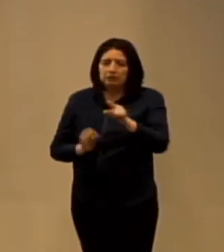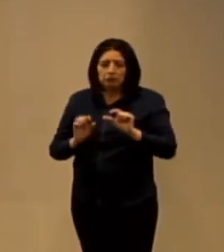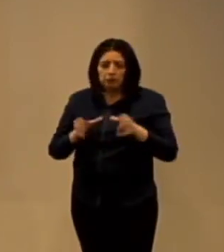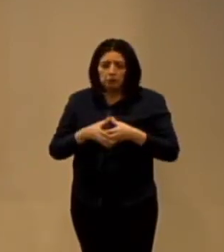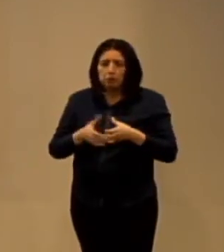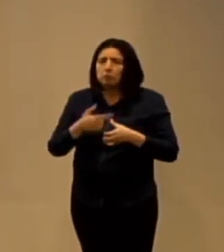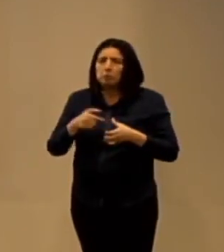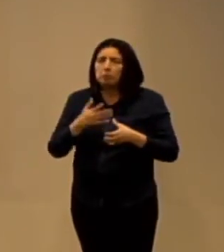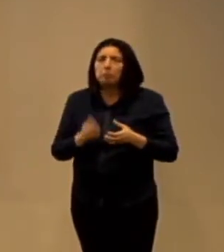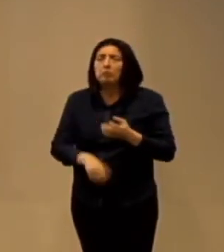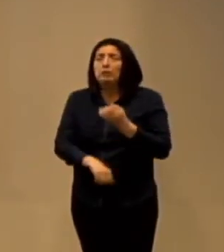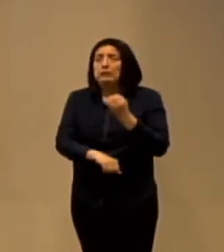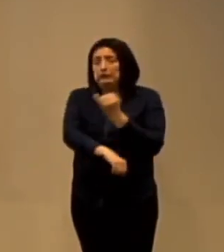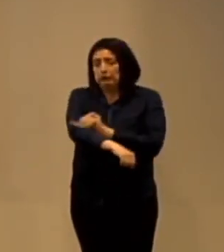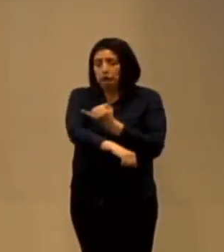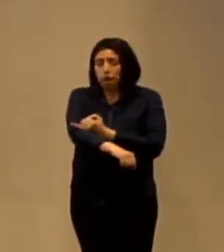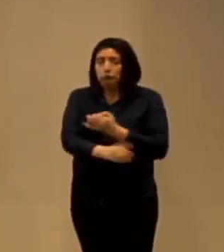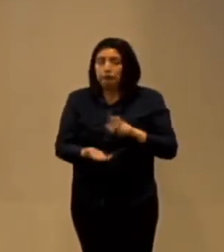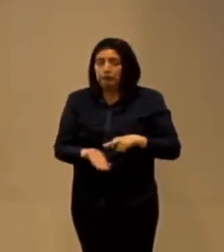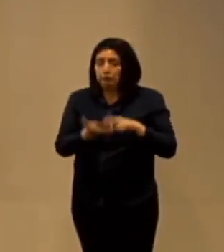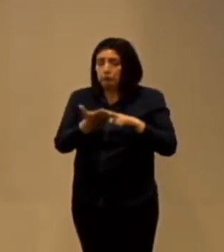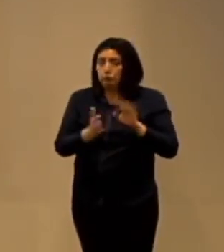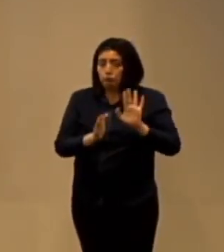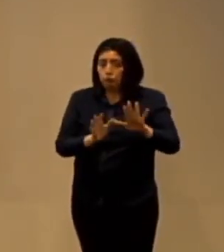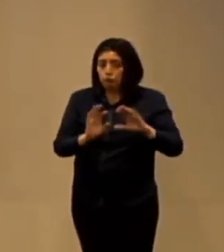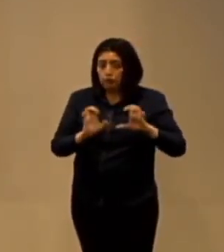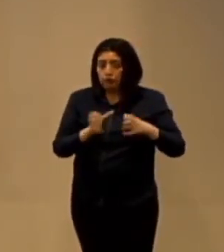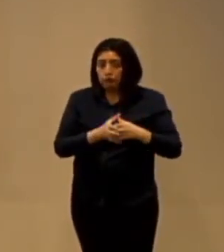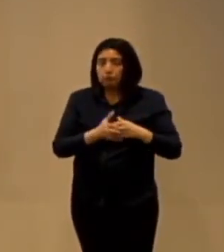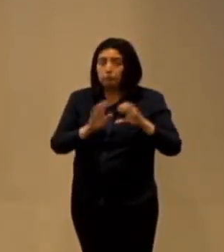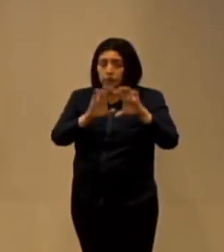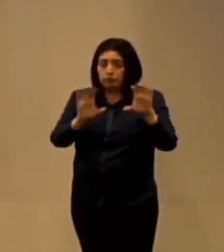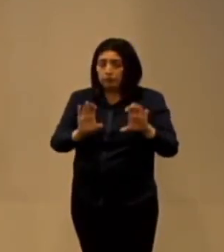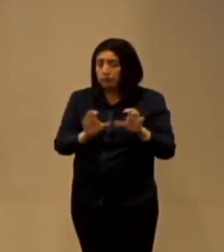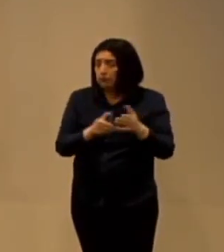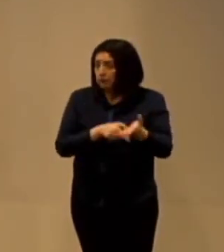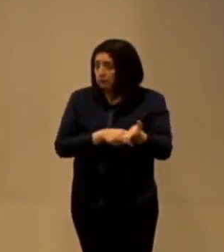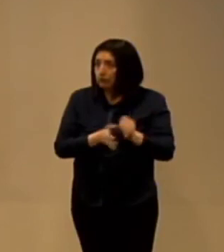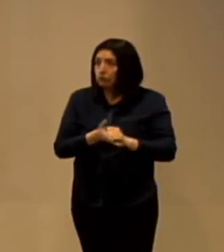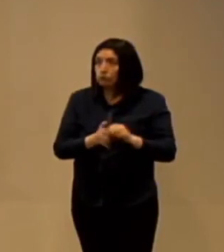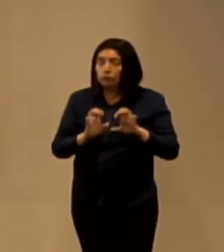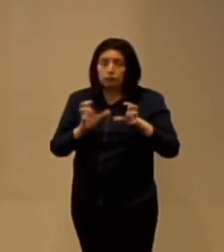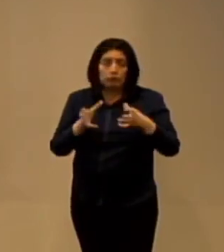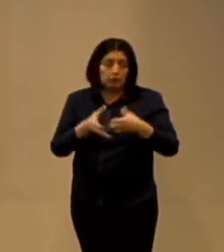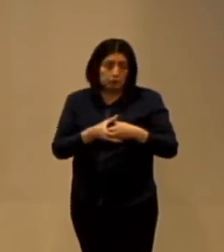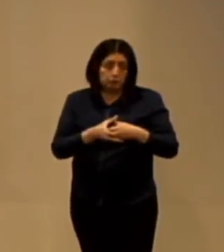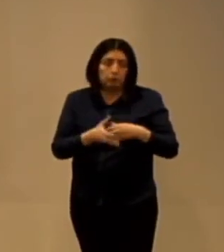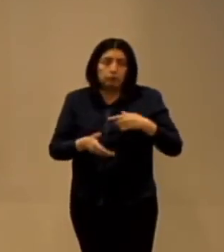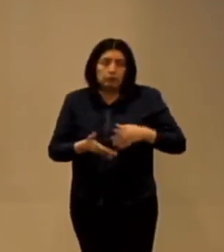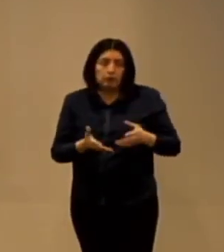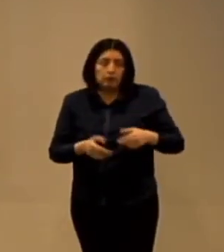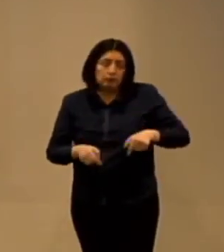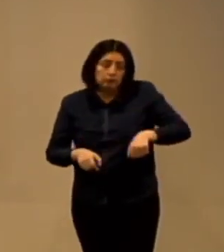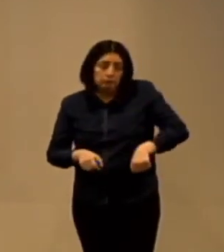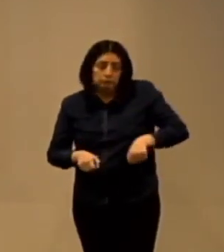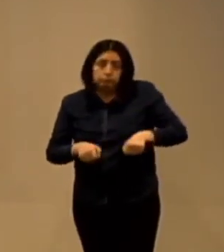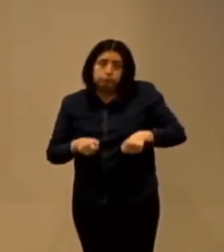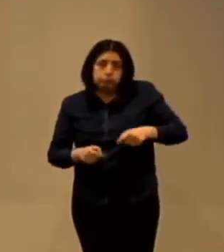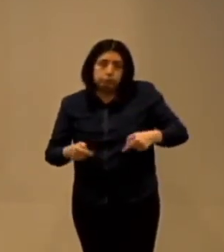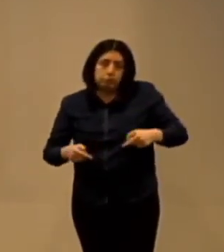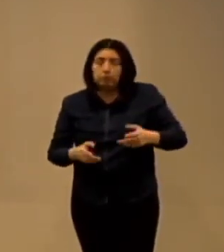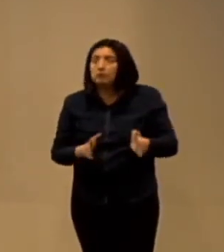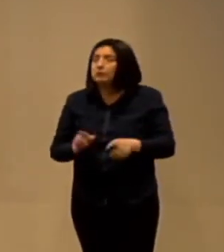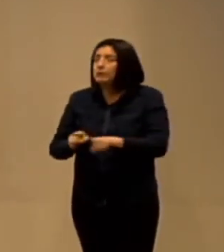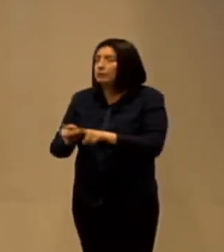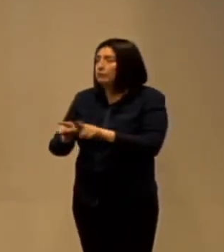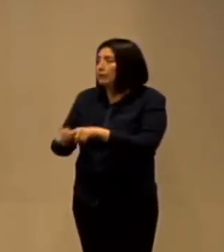brigadas? El INR con su equipo de certificación y su equipo de biomecánicos, ¿Quiénes están asistiendo? El Hospital Víctor